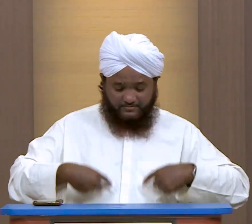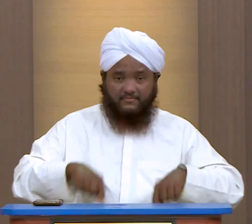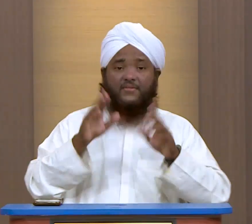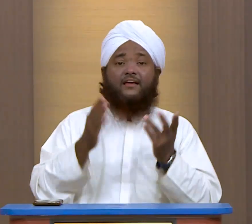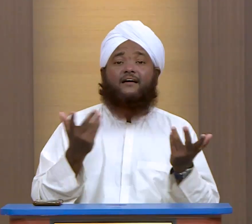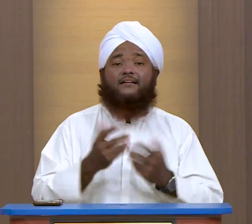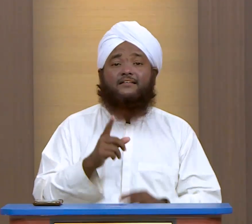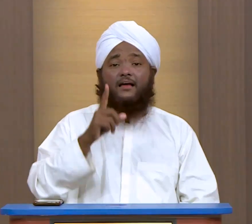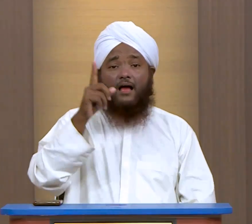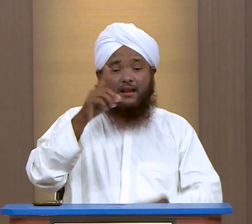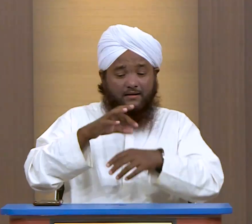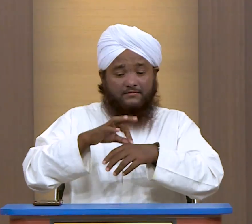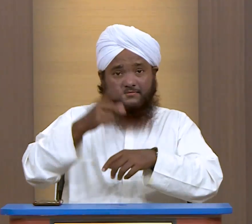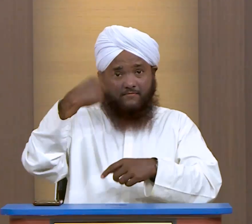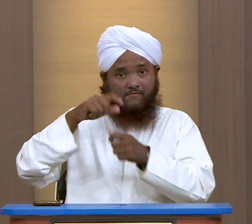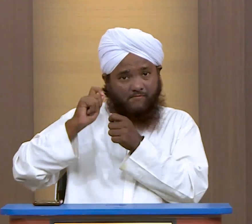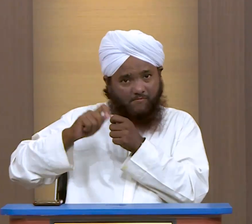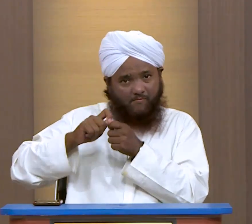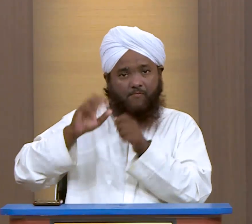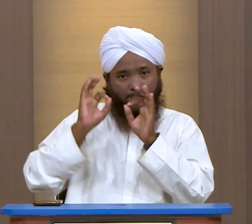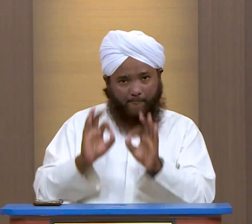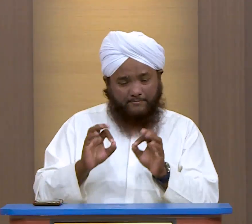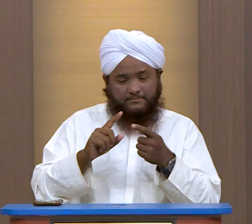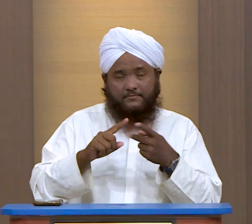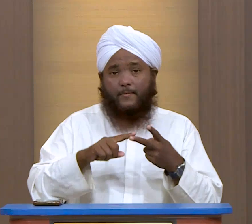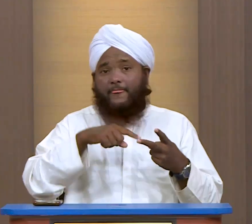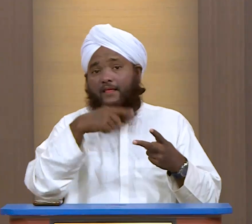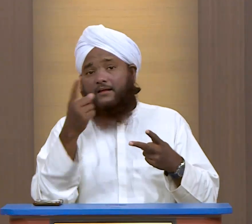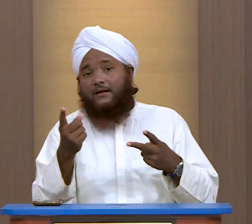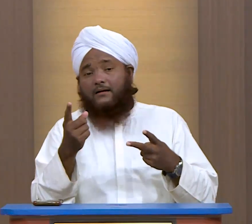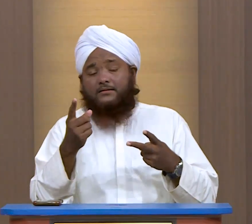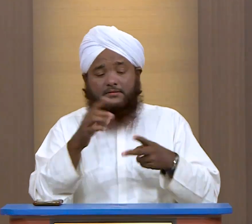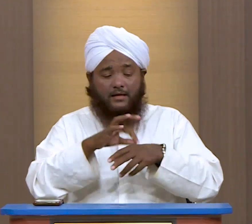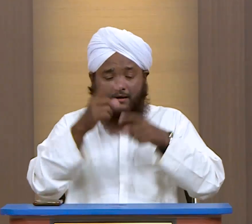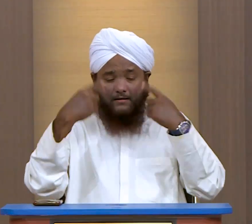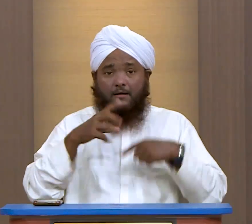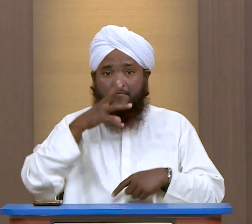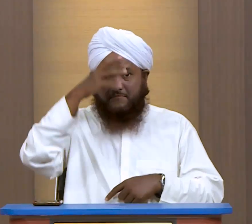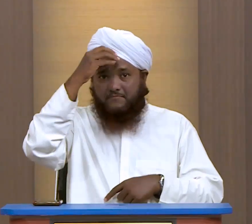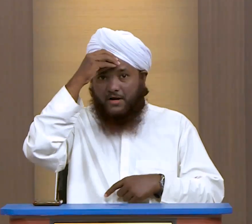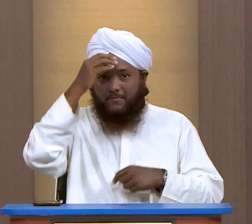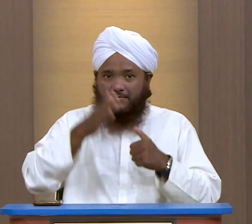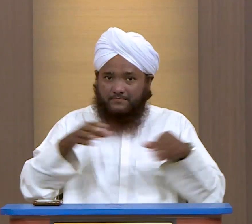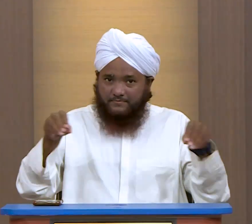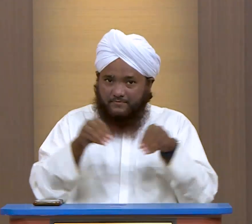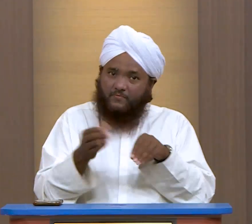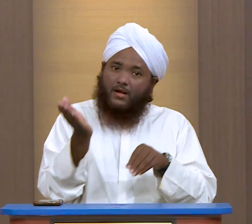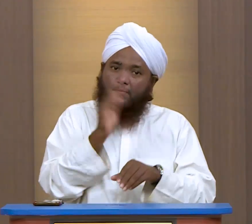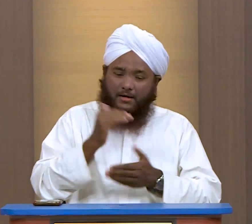پاک کی تخلیق اور ایجاد ہے، جبکہ ظاہری سبب اس کے ماں باپ ہیں۔ اس لیے اللہ پاک نے پہلے